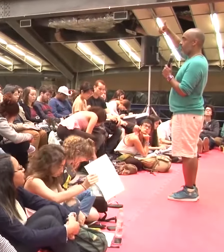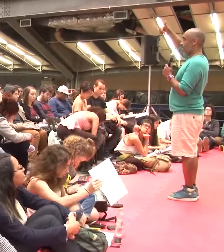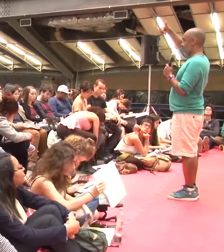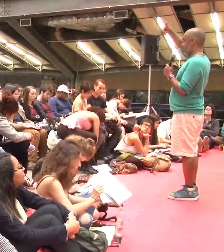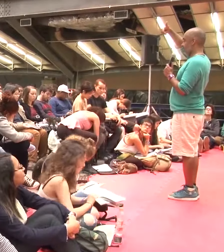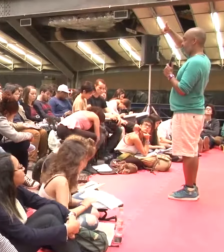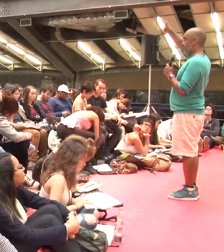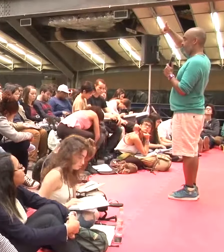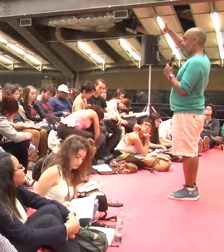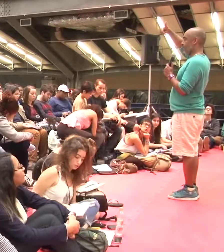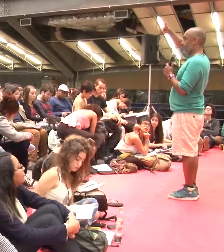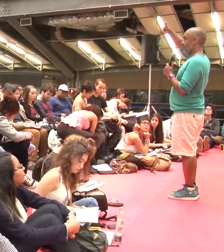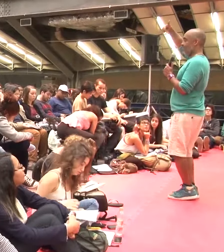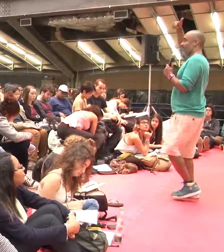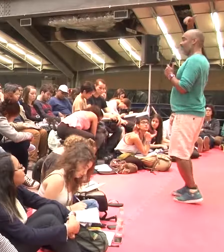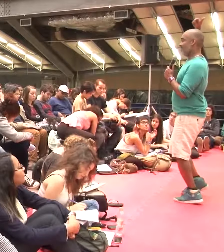não menstruar. A